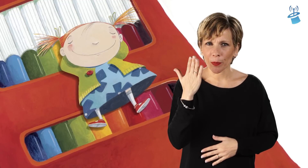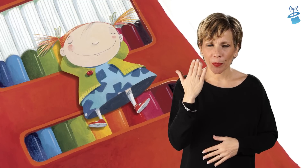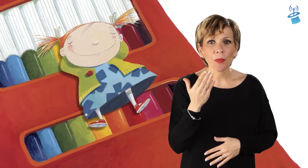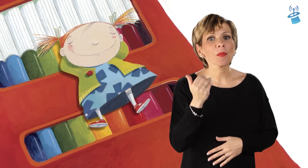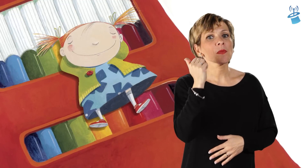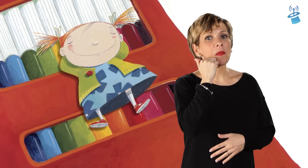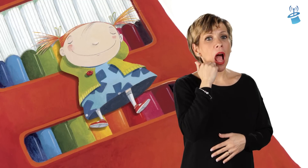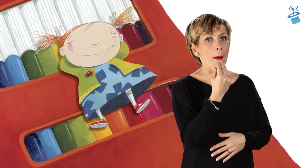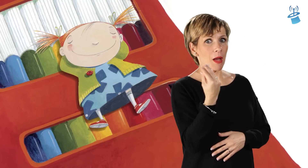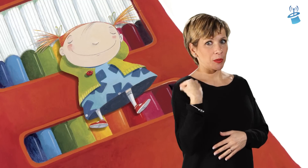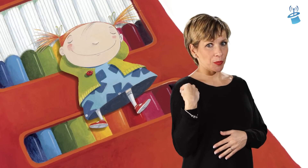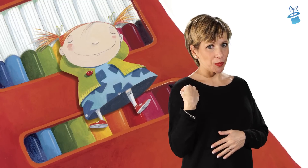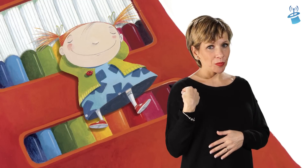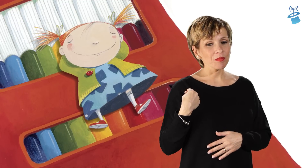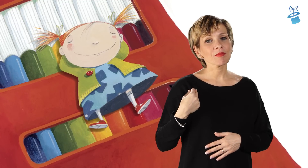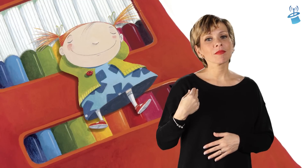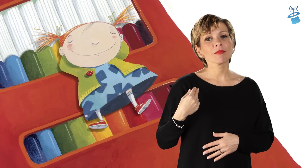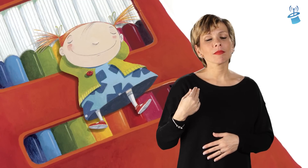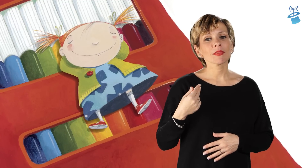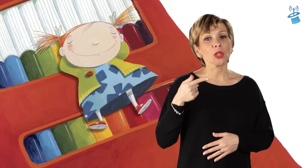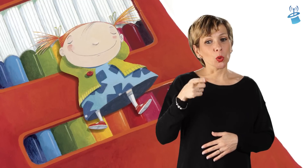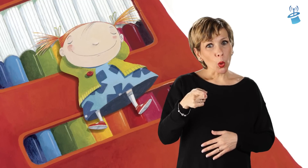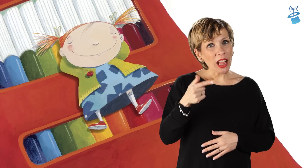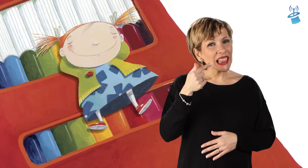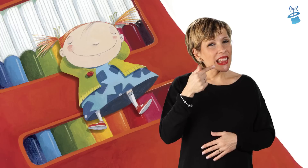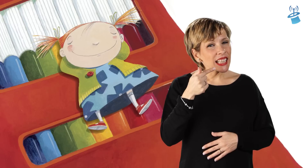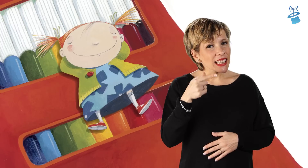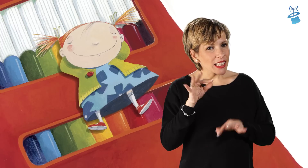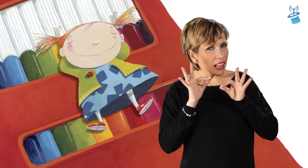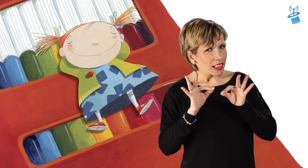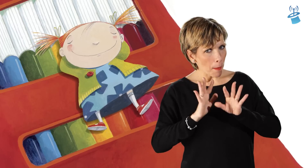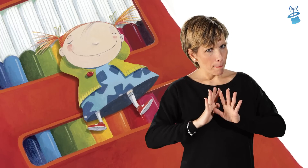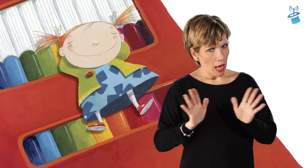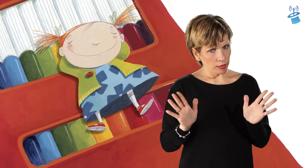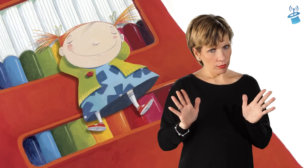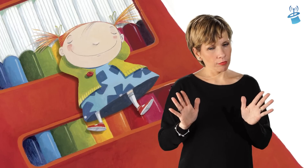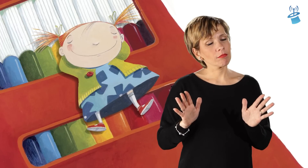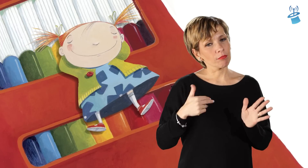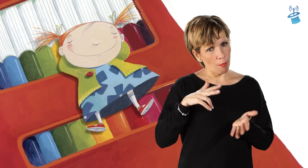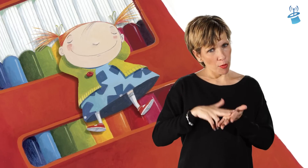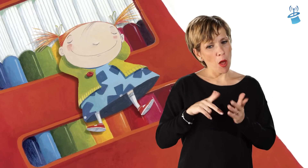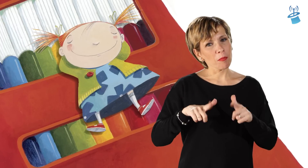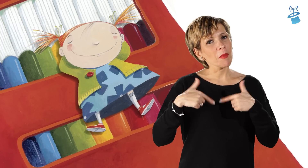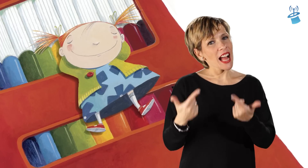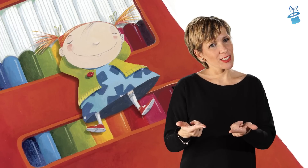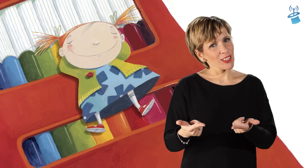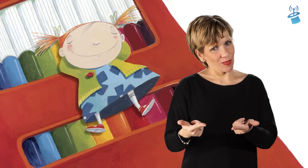vetrina, la mamma dice: se non farai più i dispetti alla tata Titti, te la